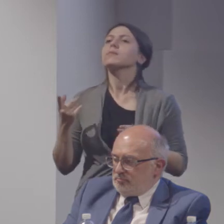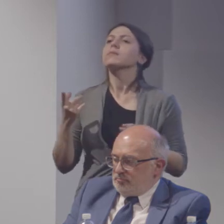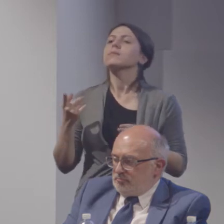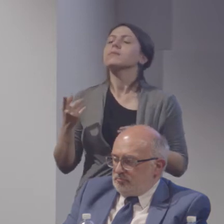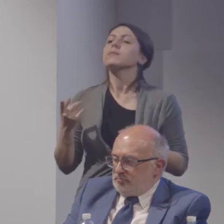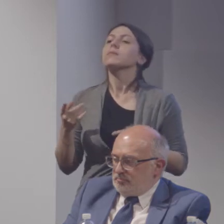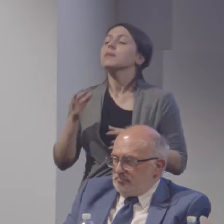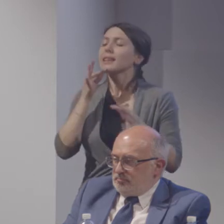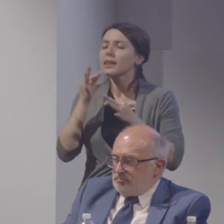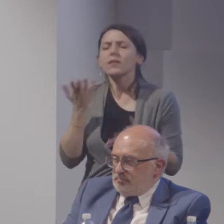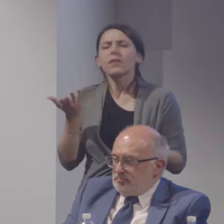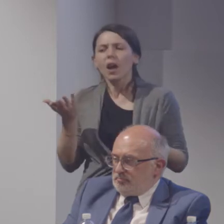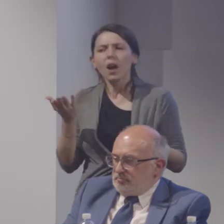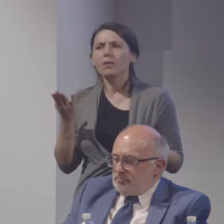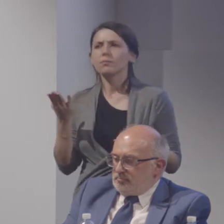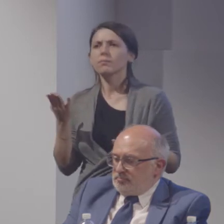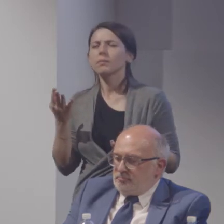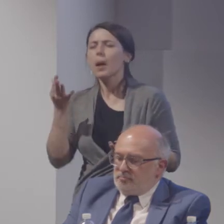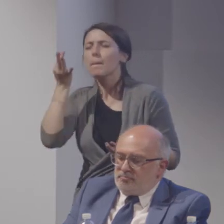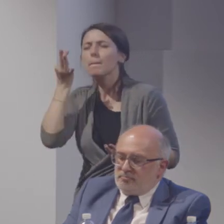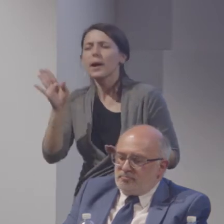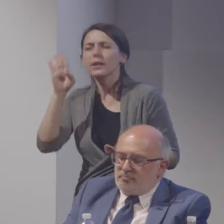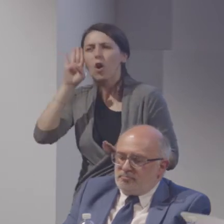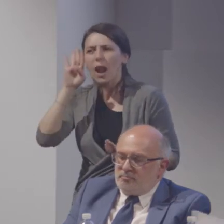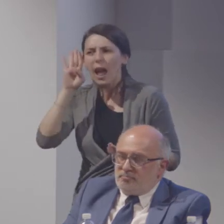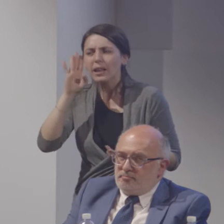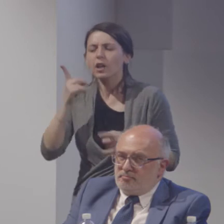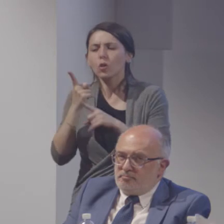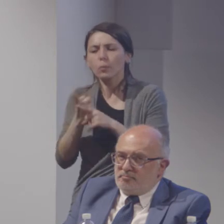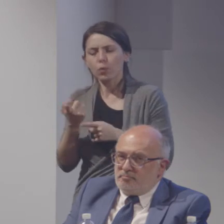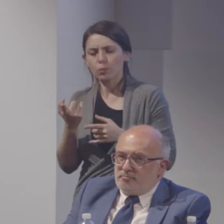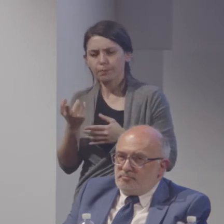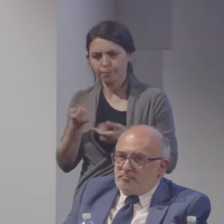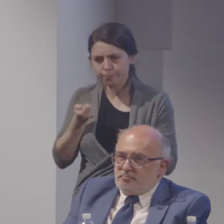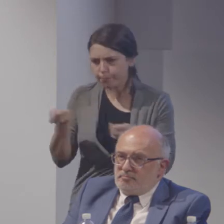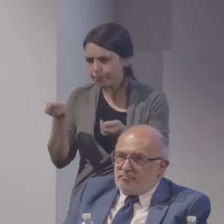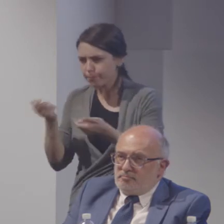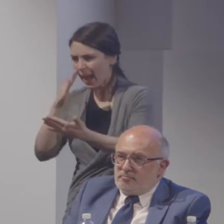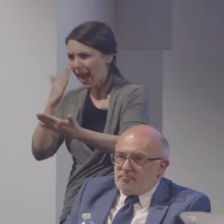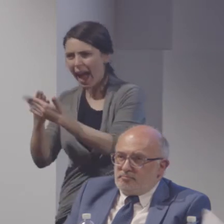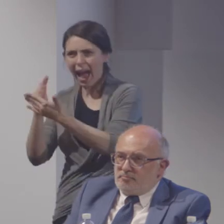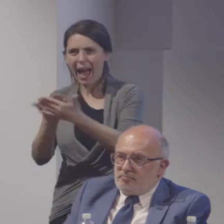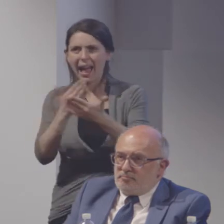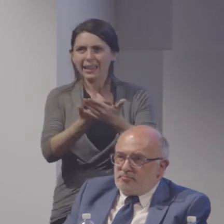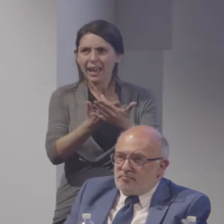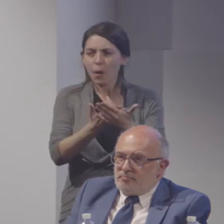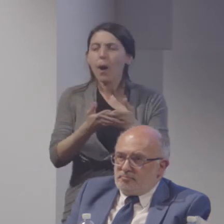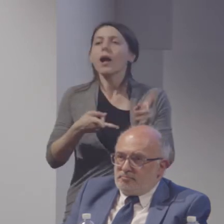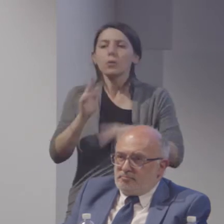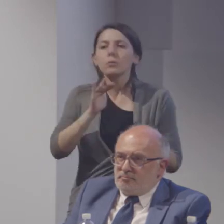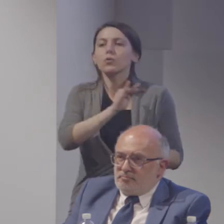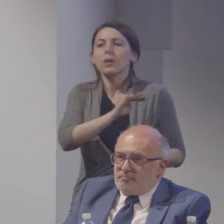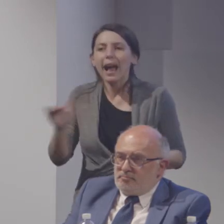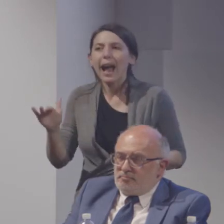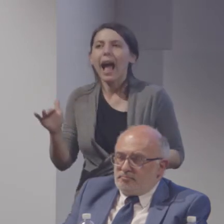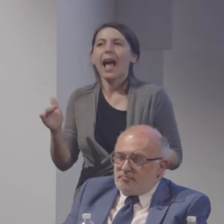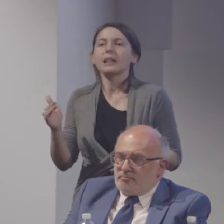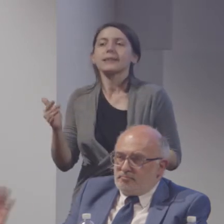quindi con un'attenzione particolare e investimenti adeguati proprio per le aree e i bambini e ragazzi